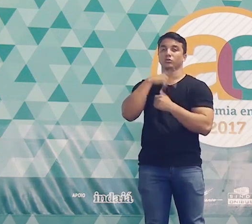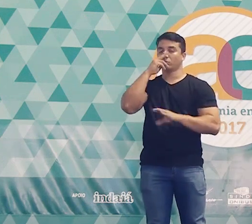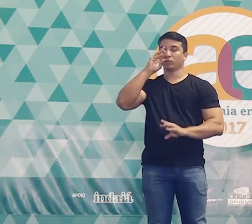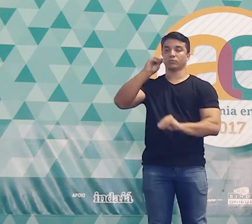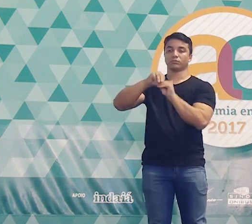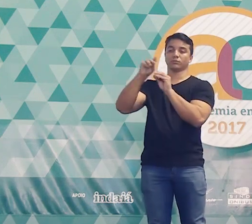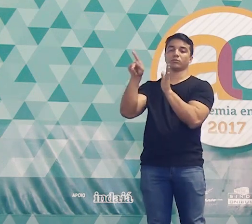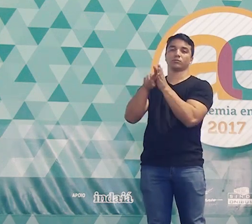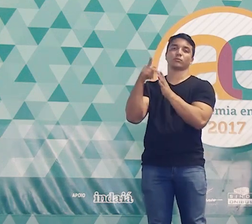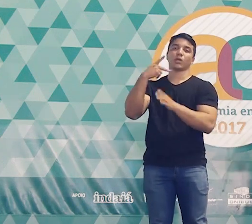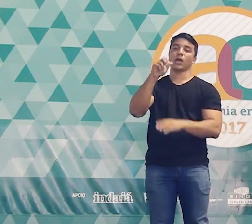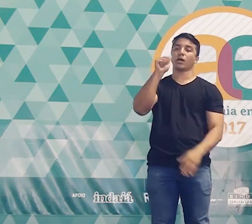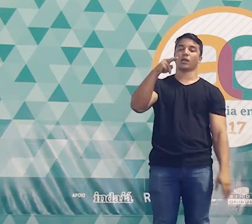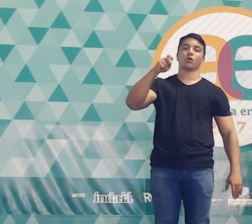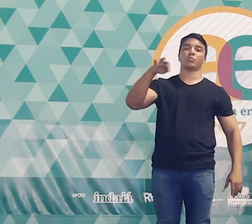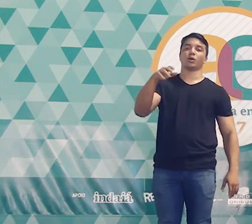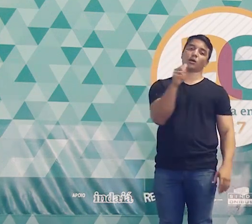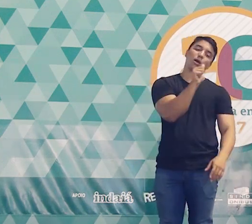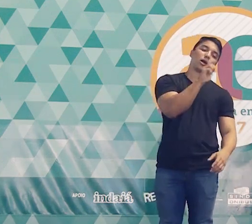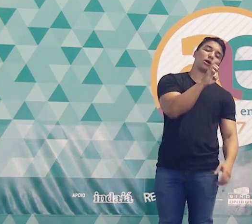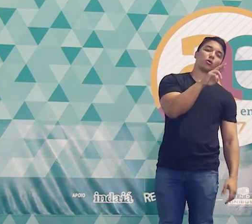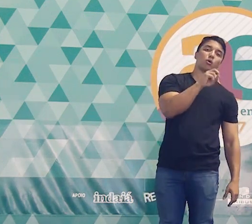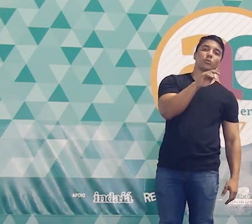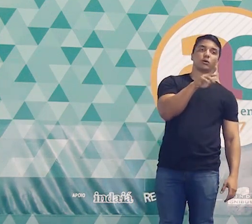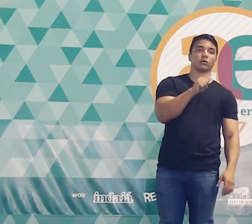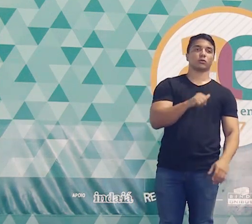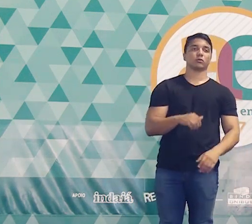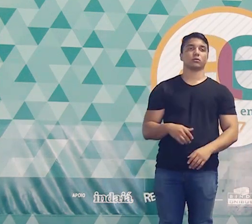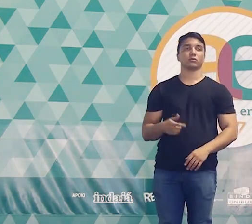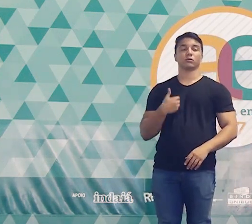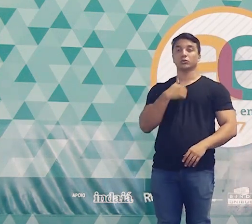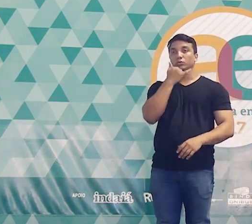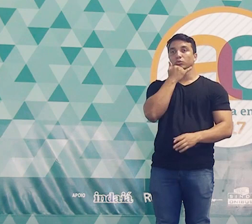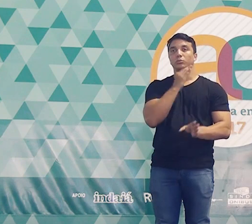condição anaeróbica à condição aeróbica. Gente, eu vou pedir desculpa pelo